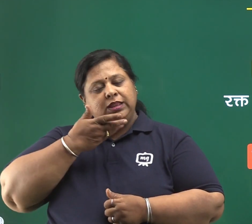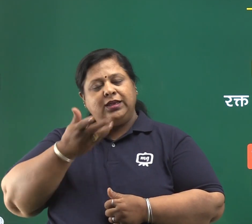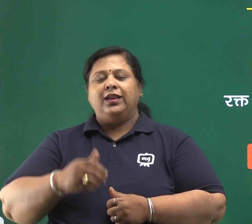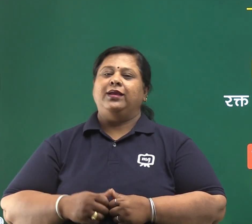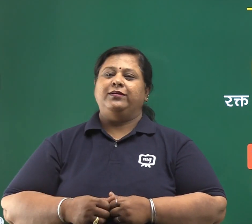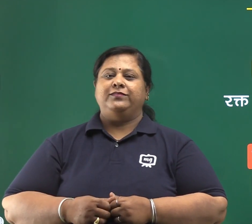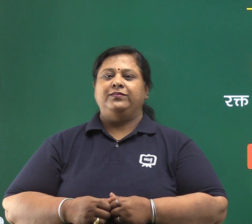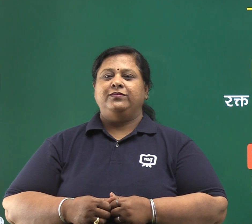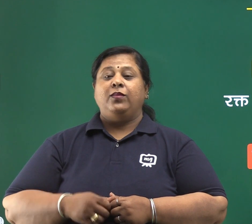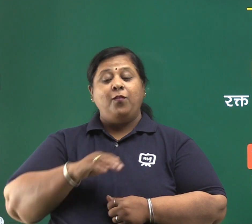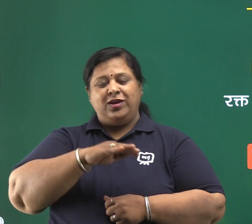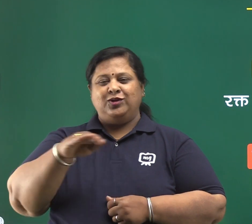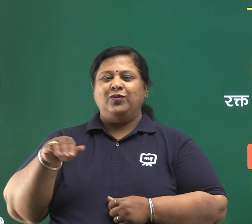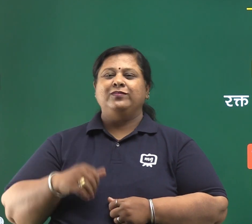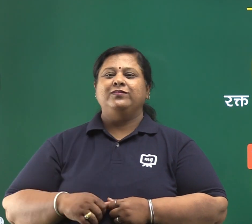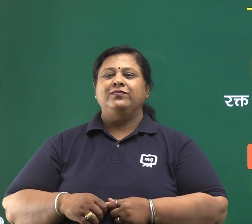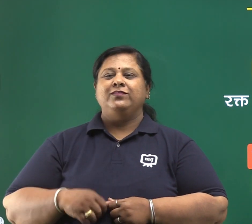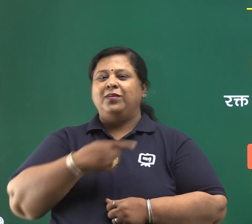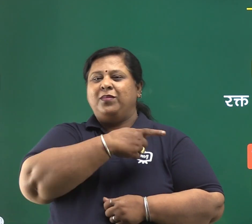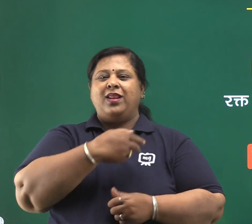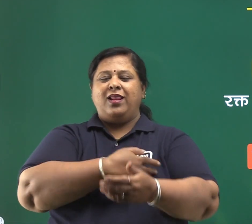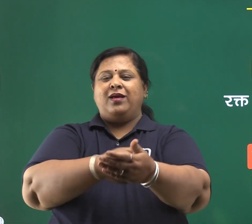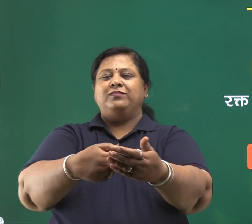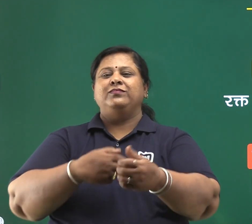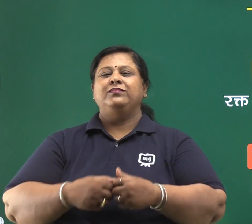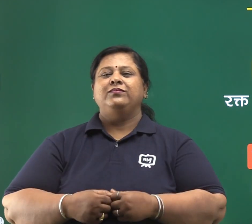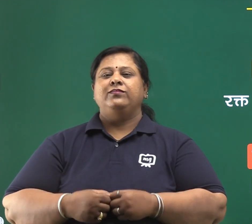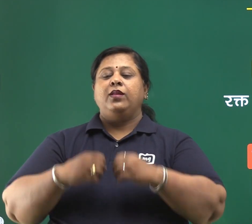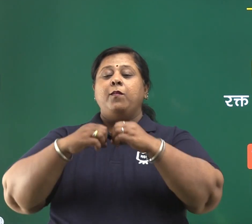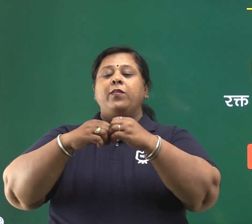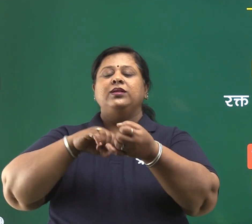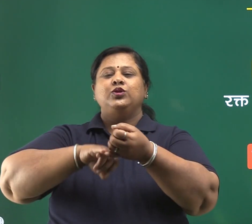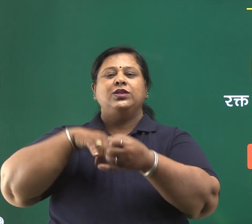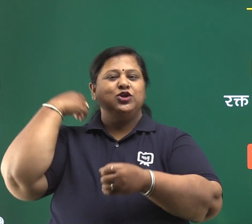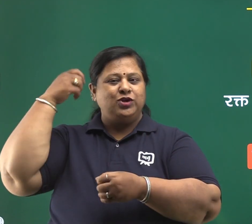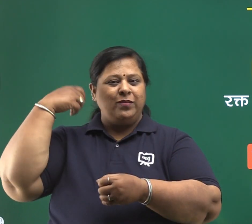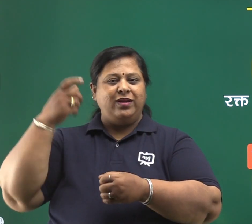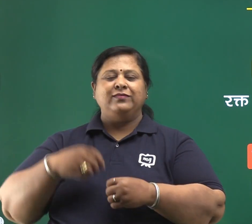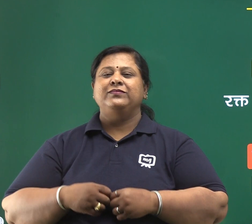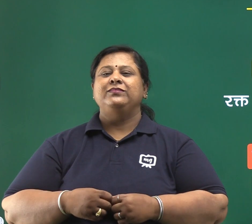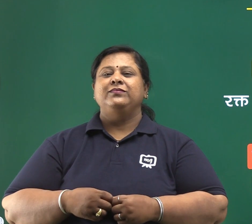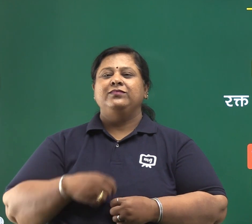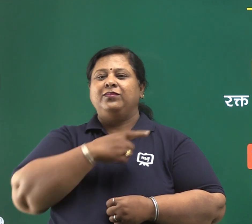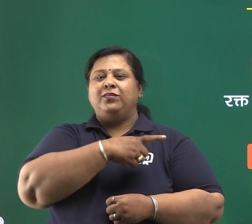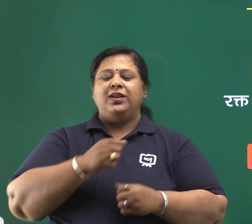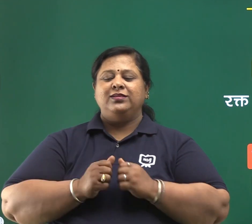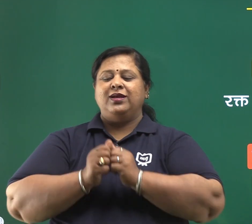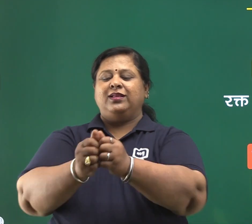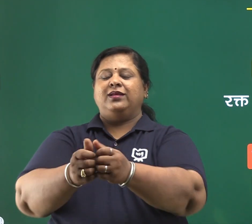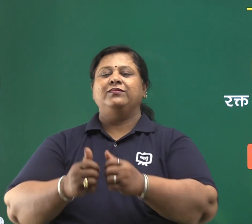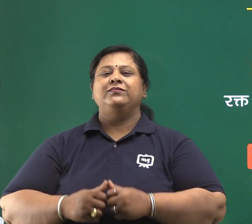करेंगे। बच्चों, मेरा नाम ब्रिस्मल शर्मा, मेरे साथ